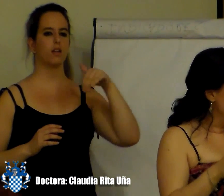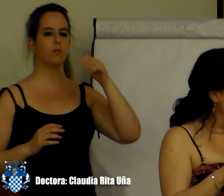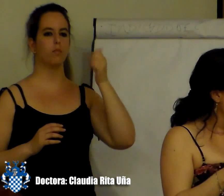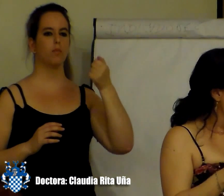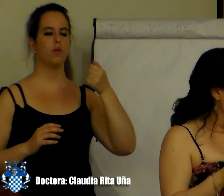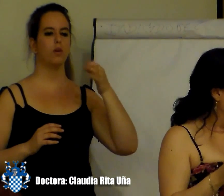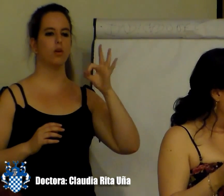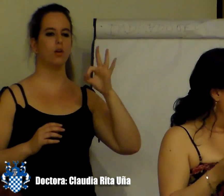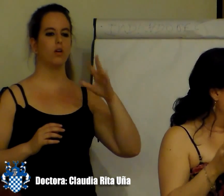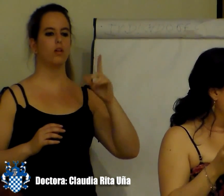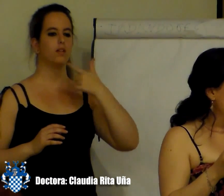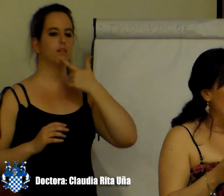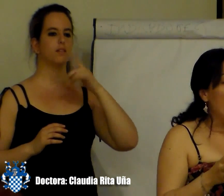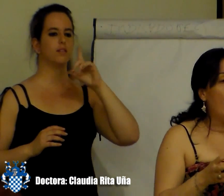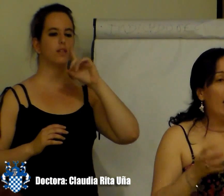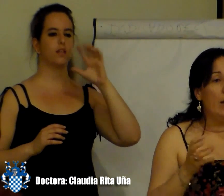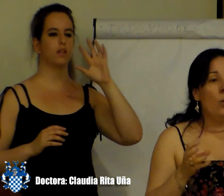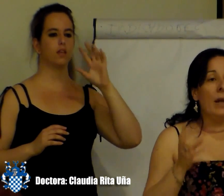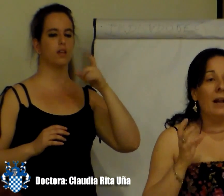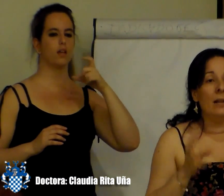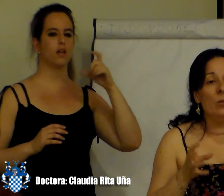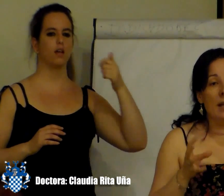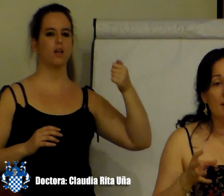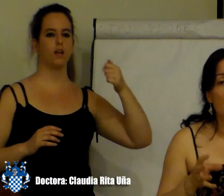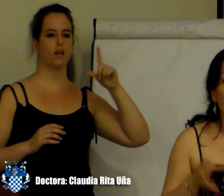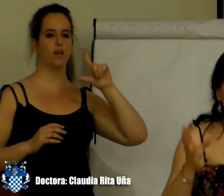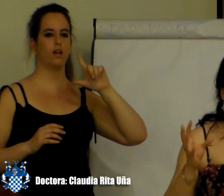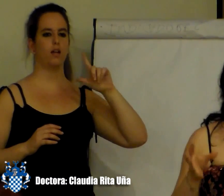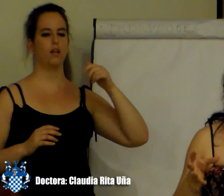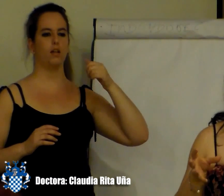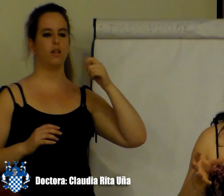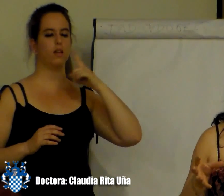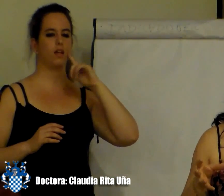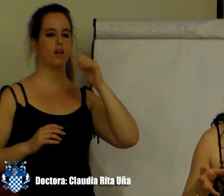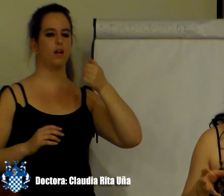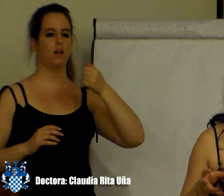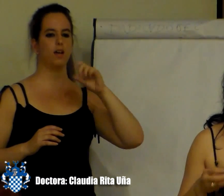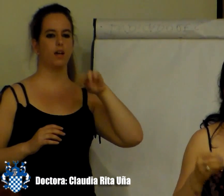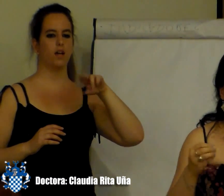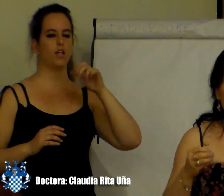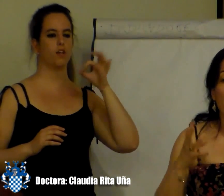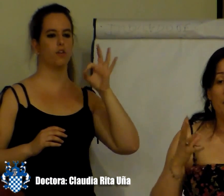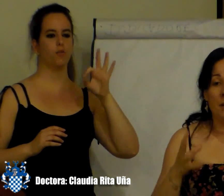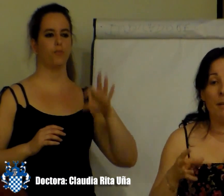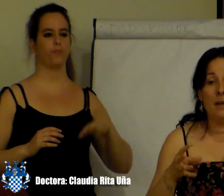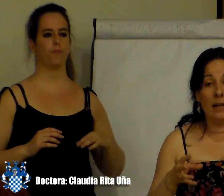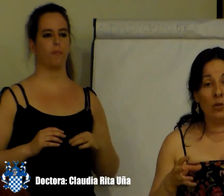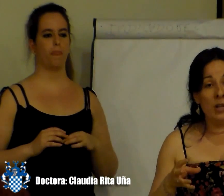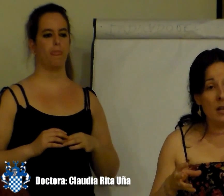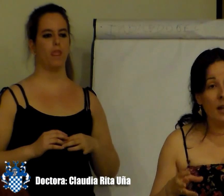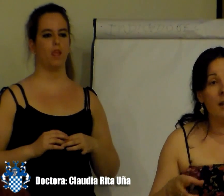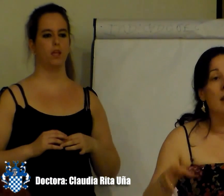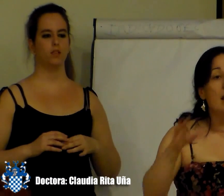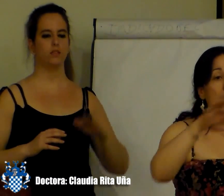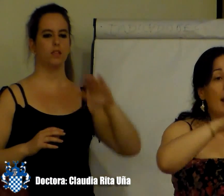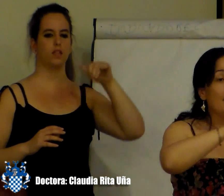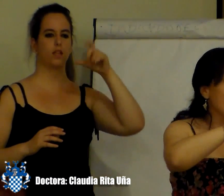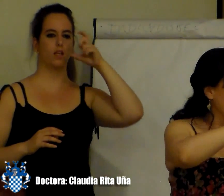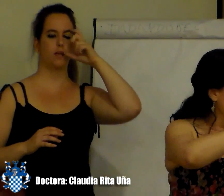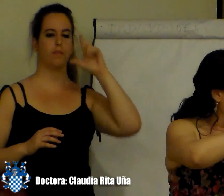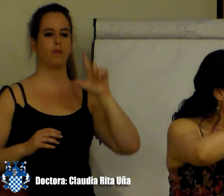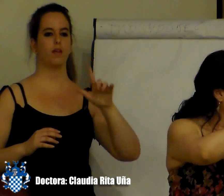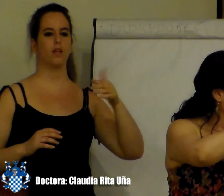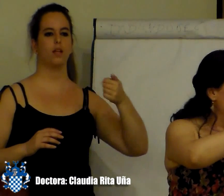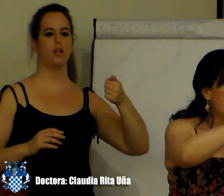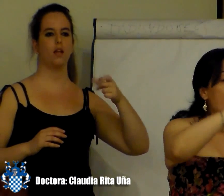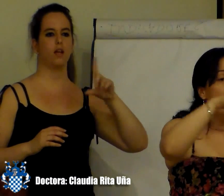el ritmo que regula una glándula del cerebro, que es la glándula pineal, con una hormona que se llama melatonina, que